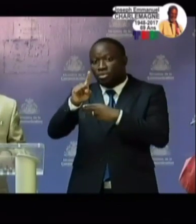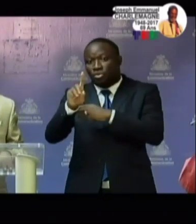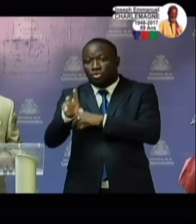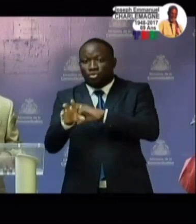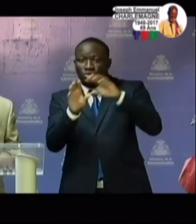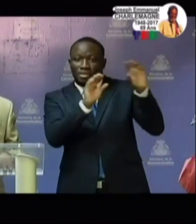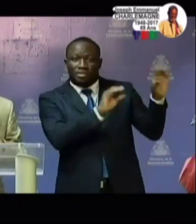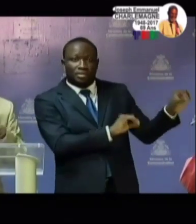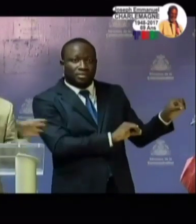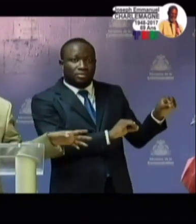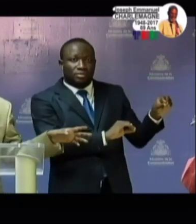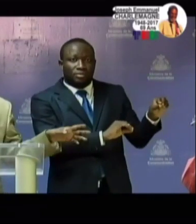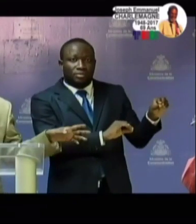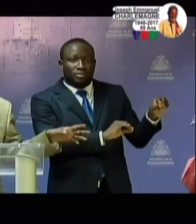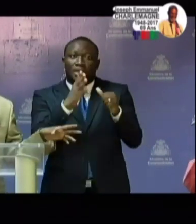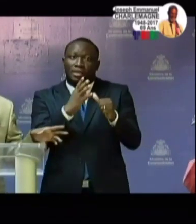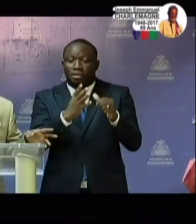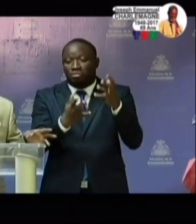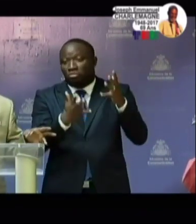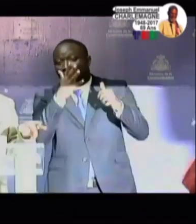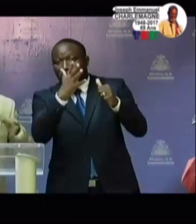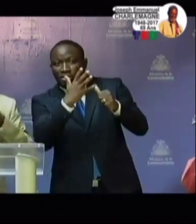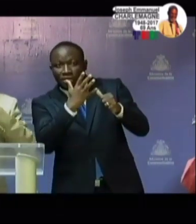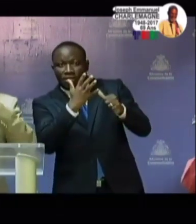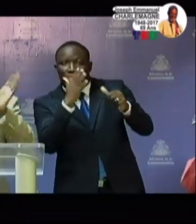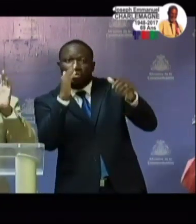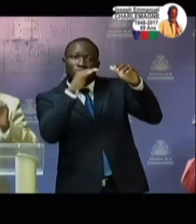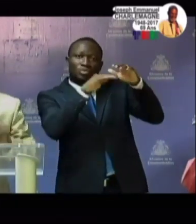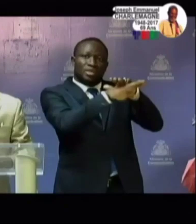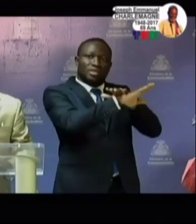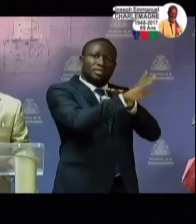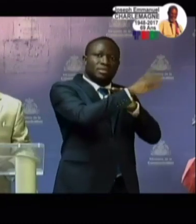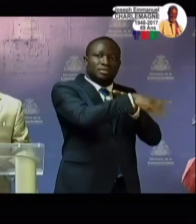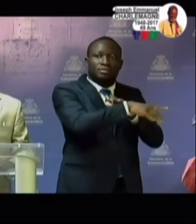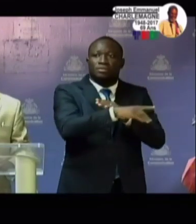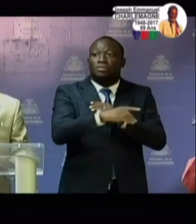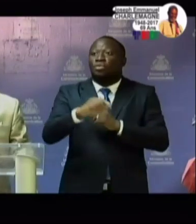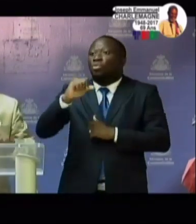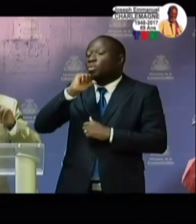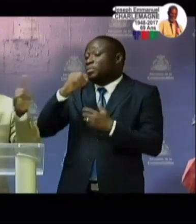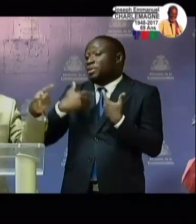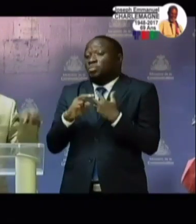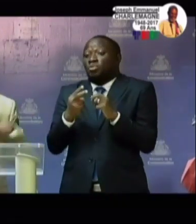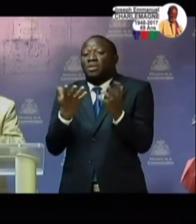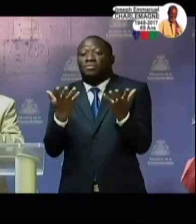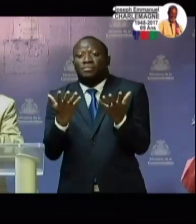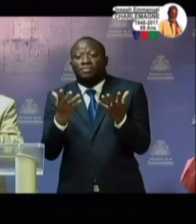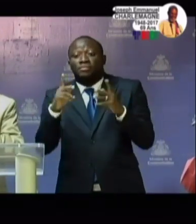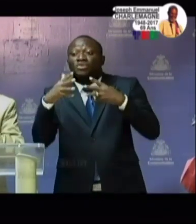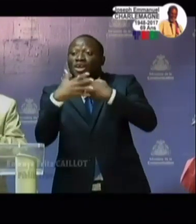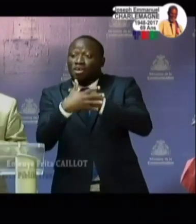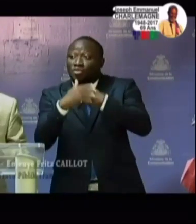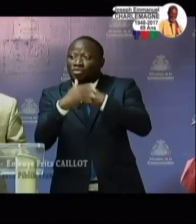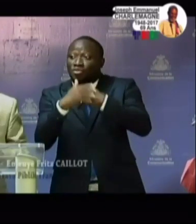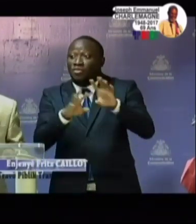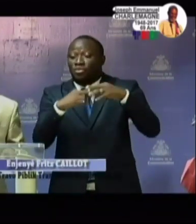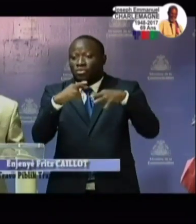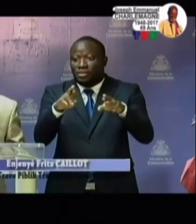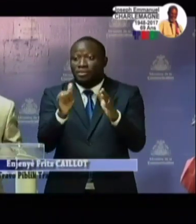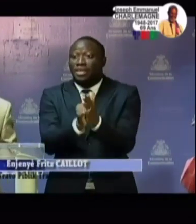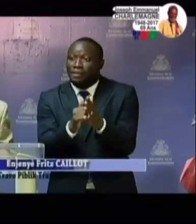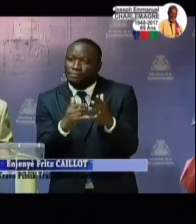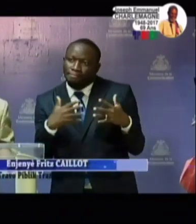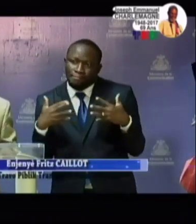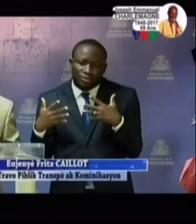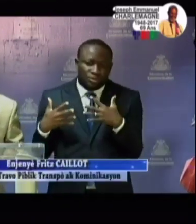ou sont 4e 5e ou tomber dans 4e et pour descendre le ça ou pas gros problème monde qui sont Kafou capable faire avec ça c'est sous ça m'a broumé